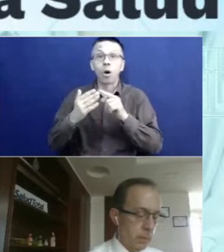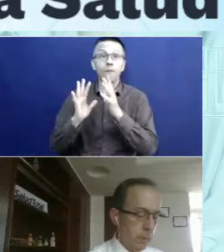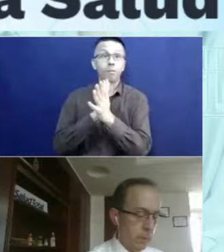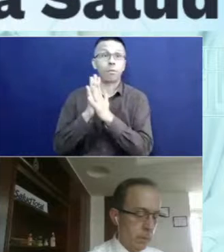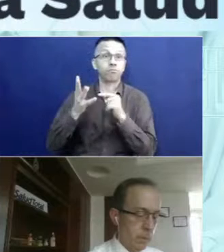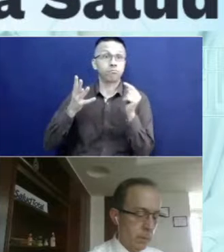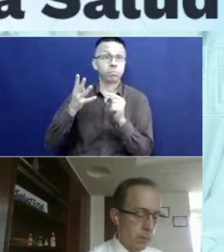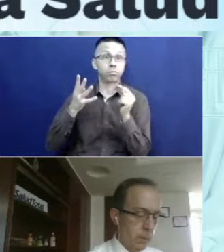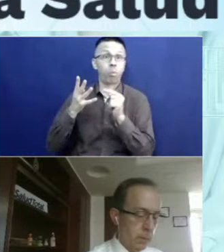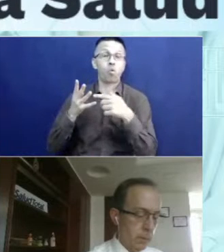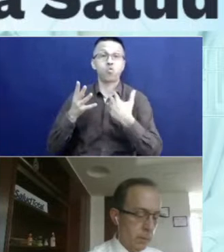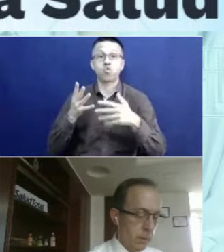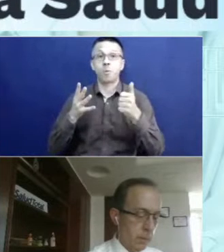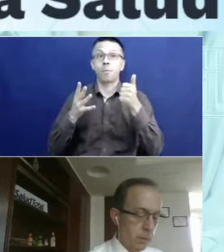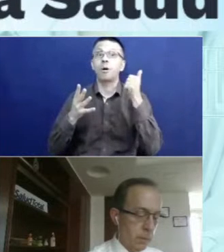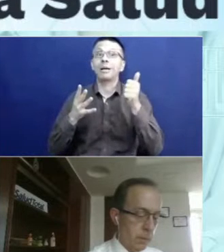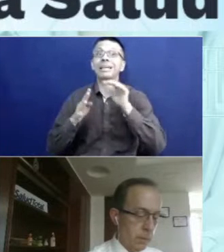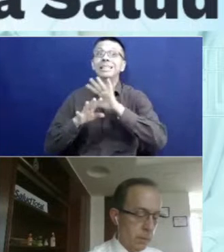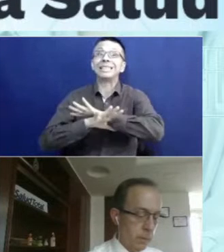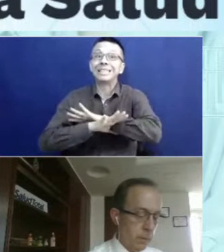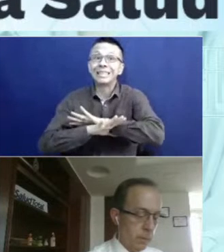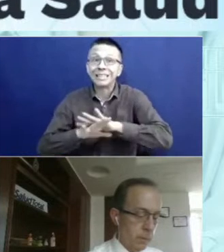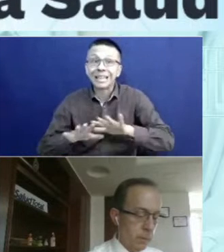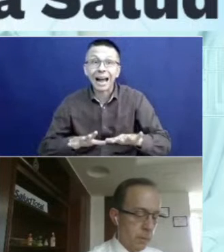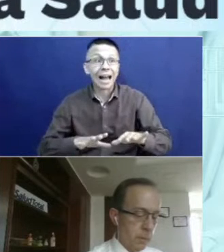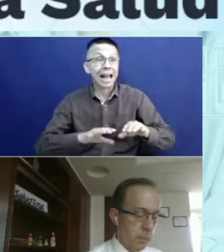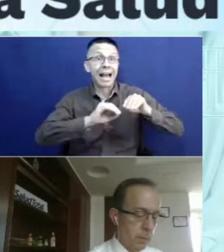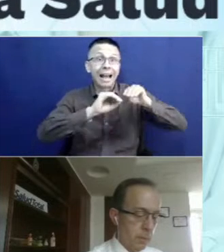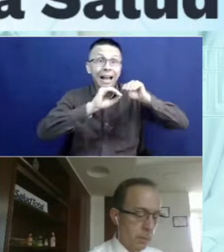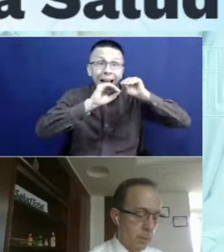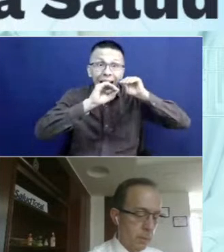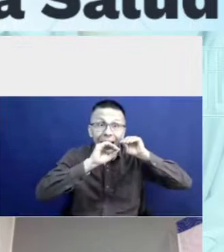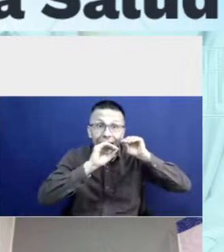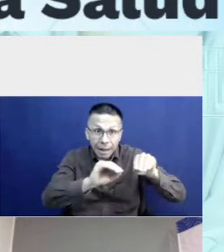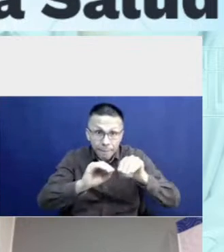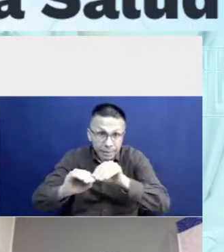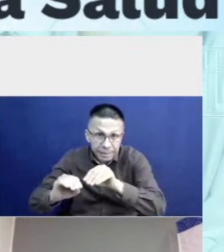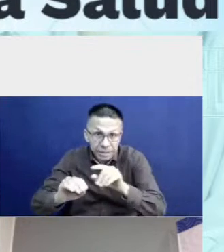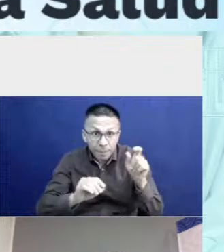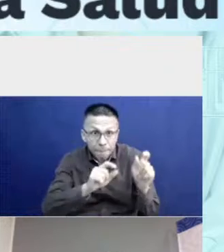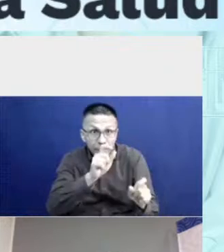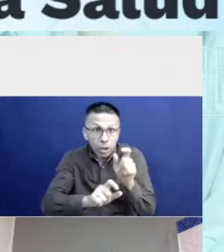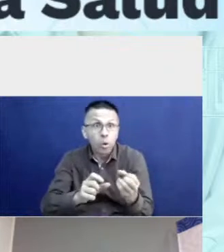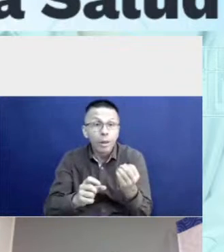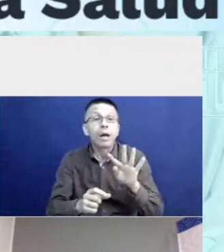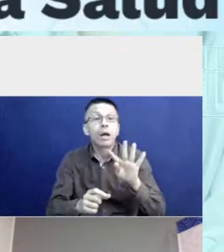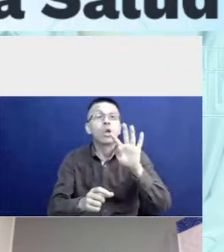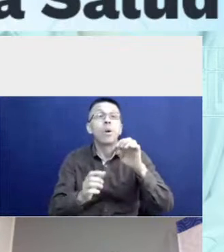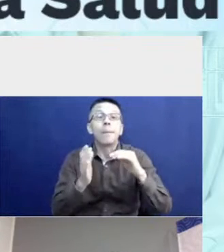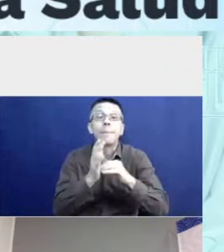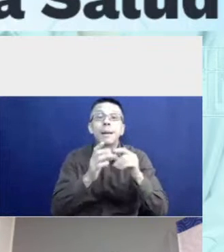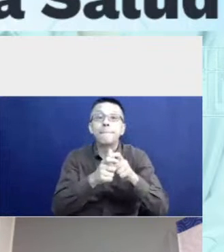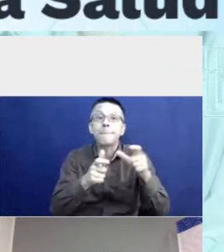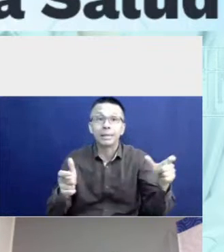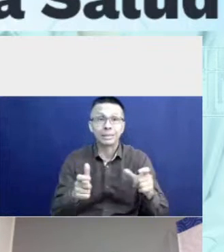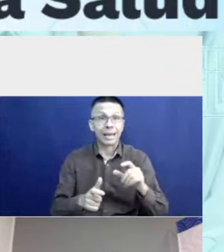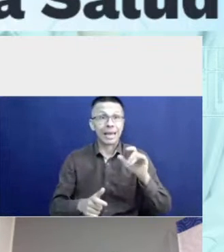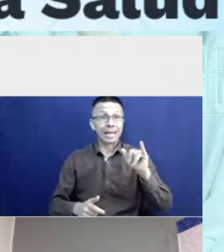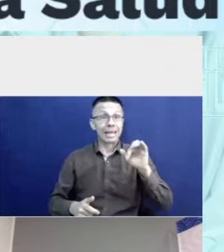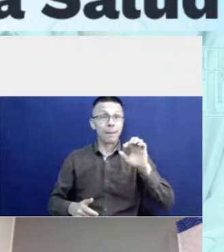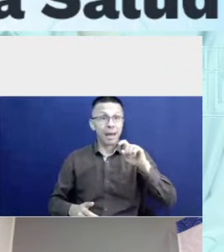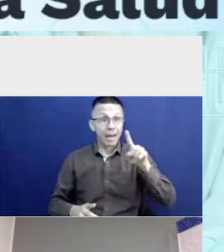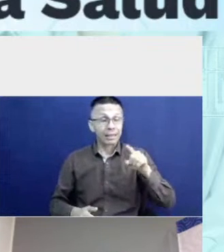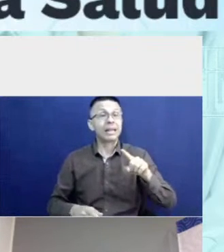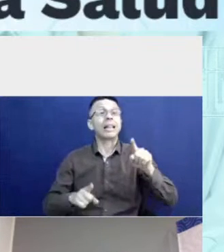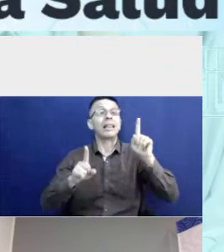de 9,000 funcionarios que han sido capacitados, un número significativo de IPS que se están